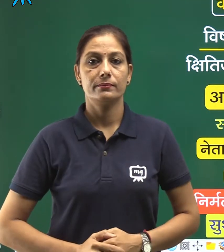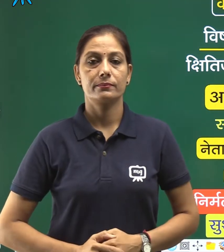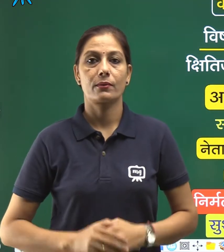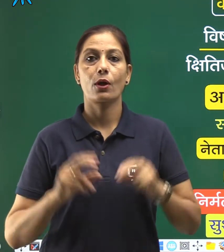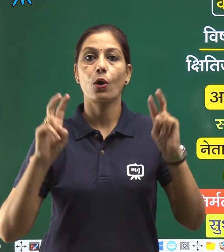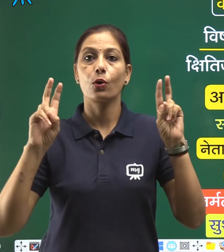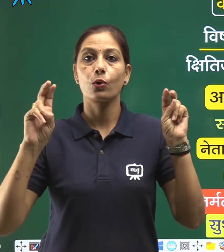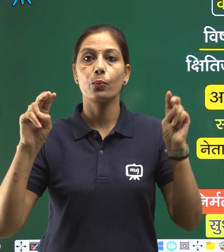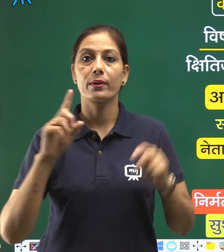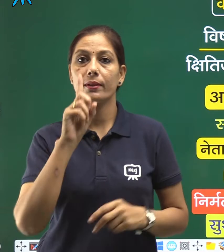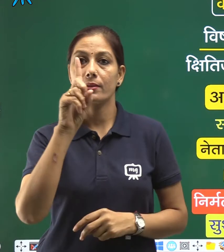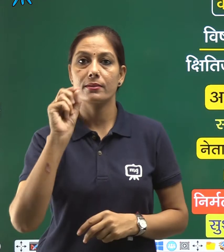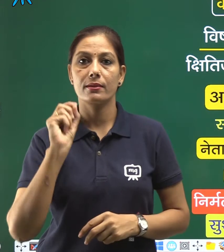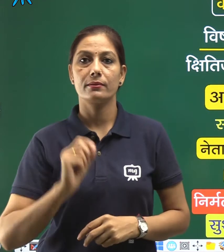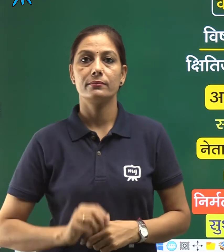अध्याय 10 का